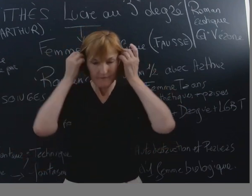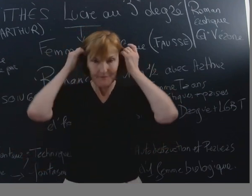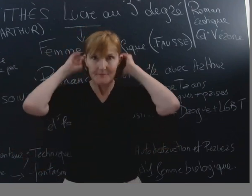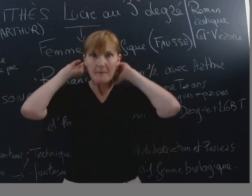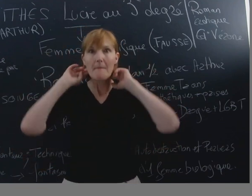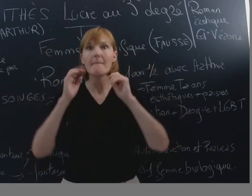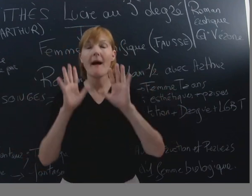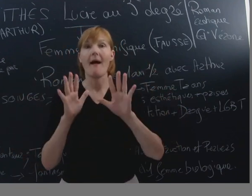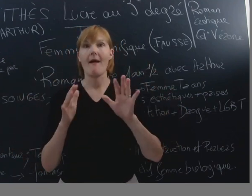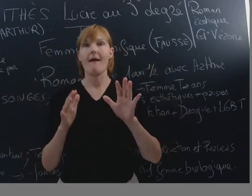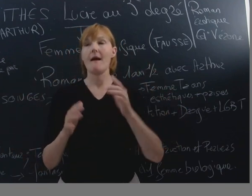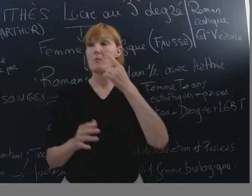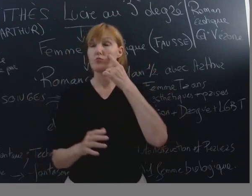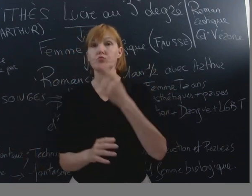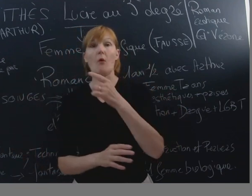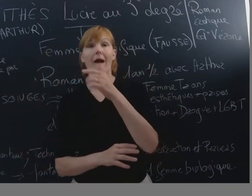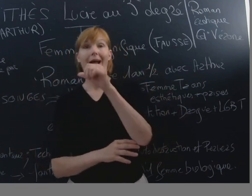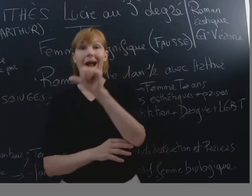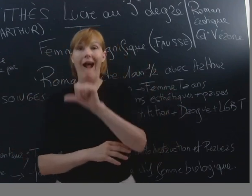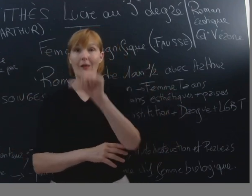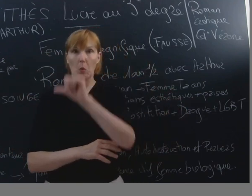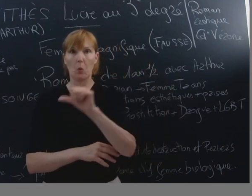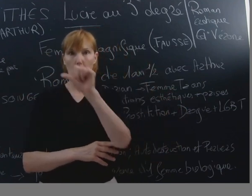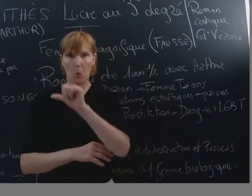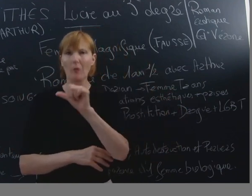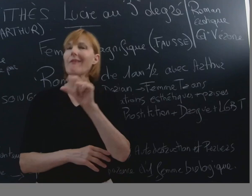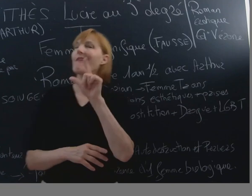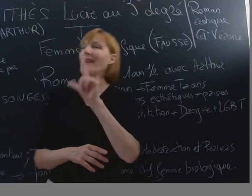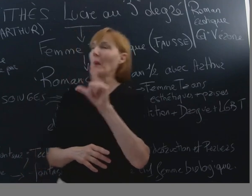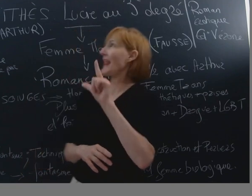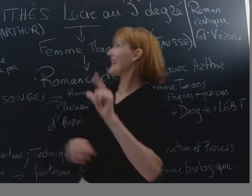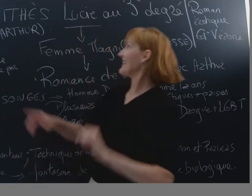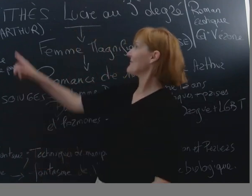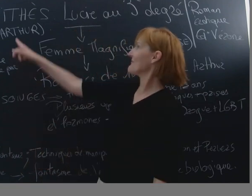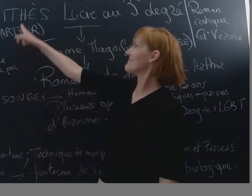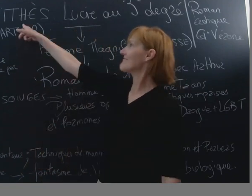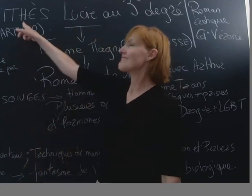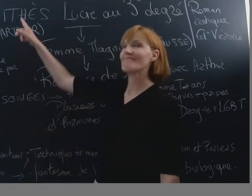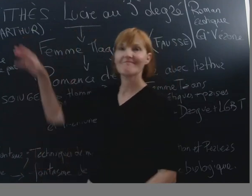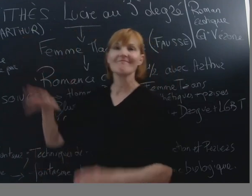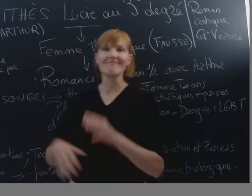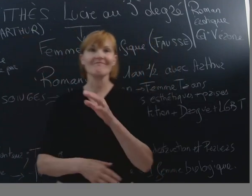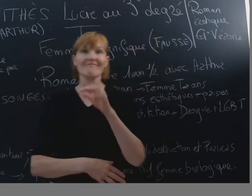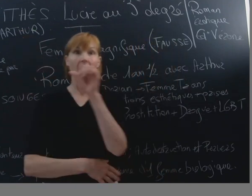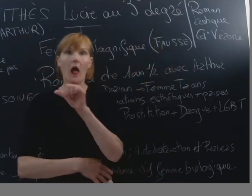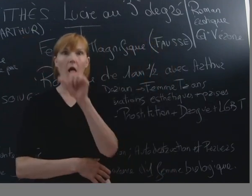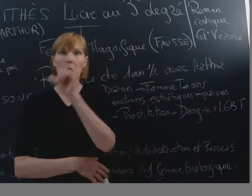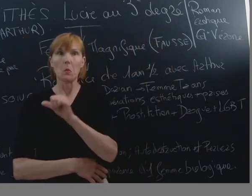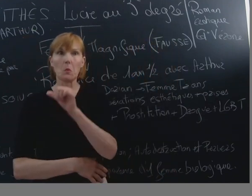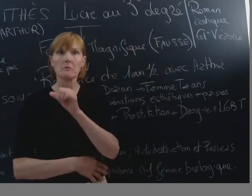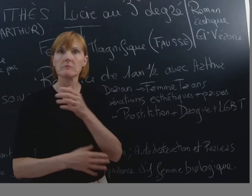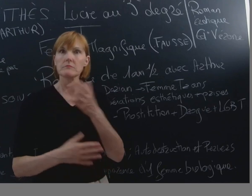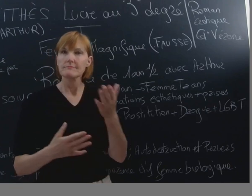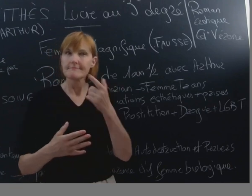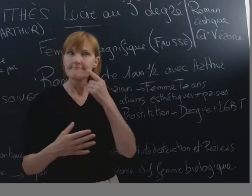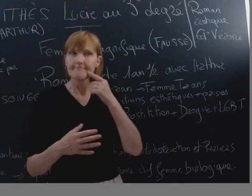pour arthur qui est donc vitesse